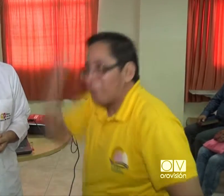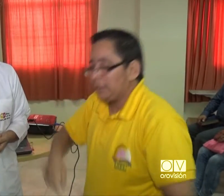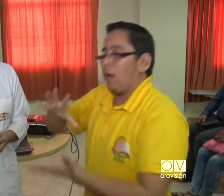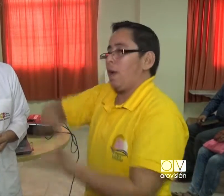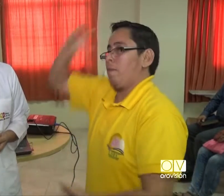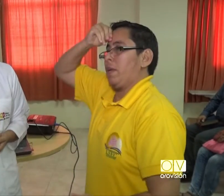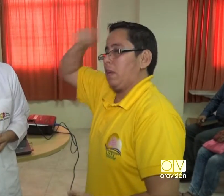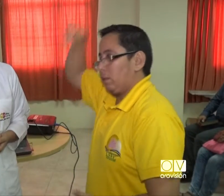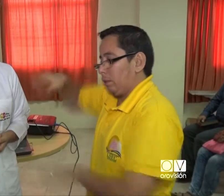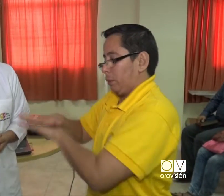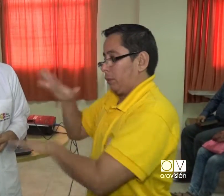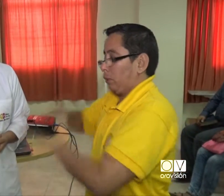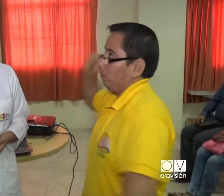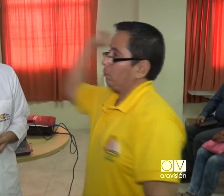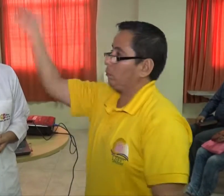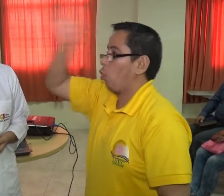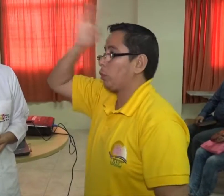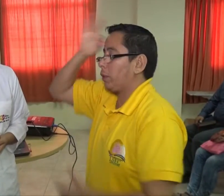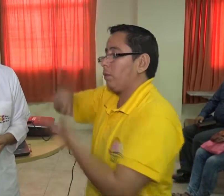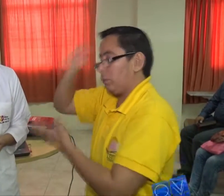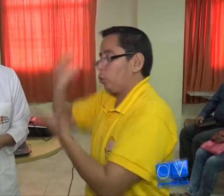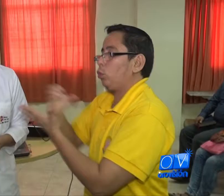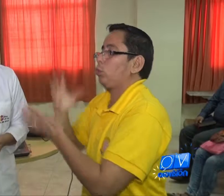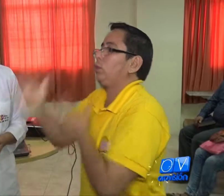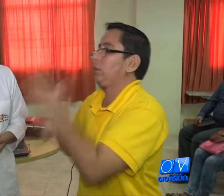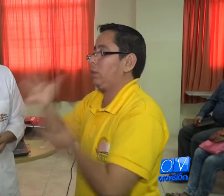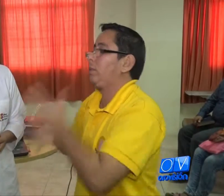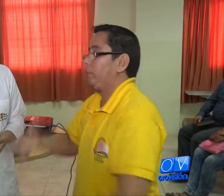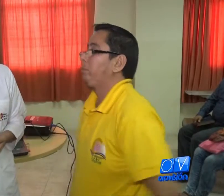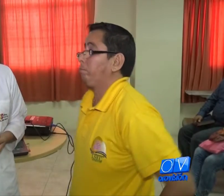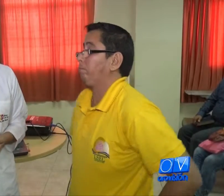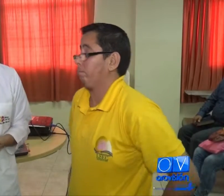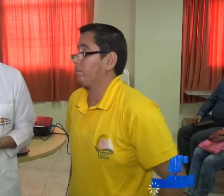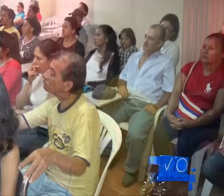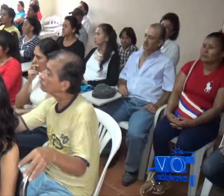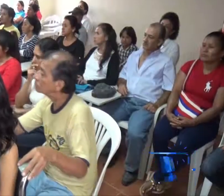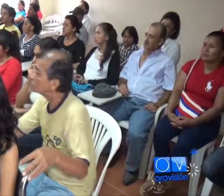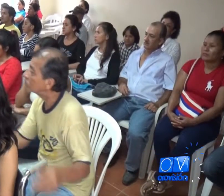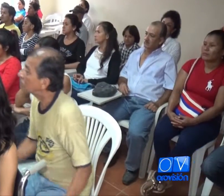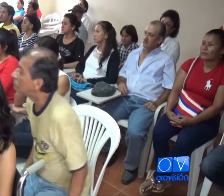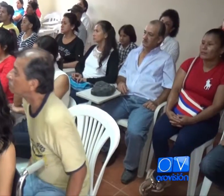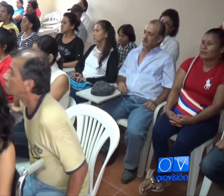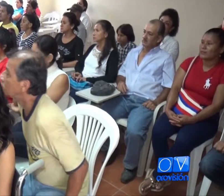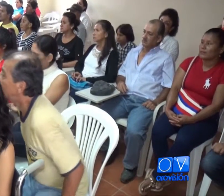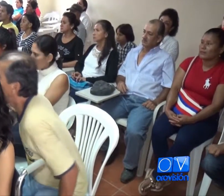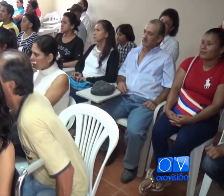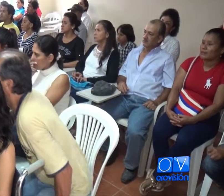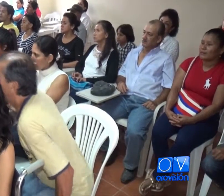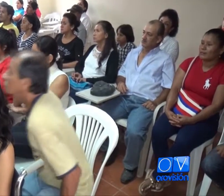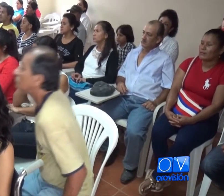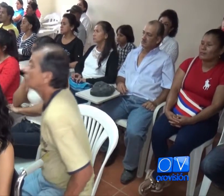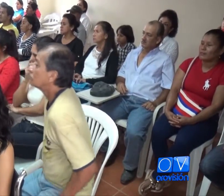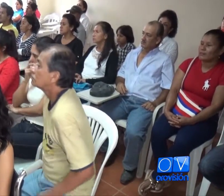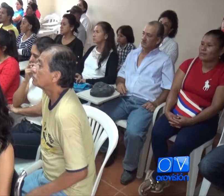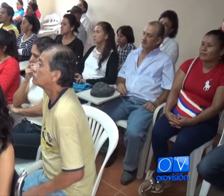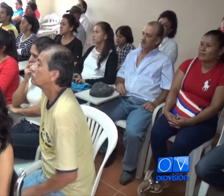lloran, pudiendo haberse una pequeña capacitación en señas. Al evento se dieron cita alrededor de